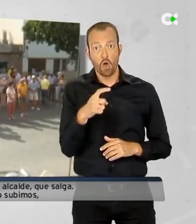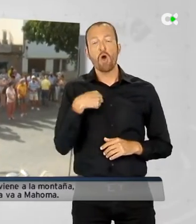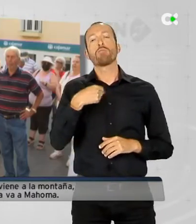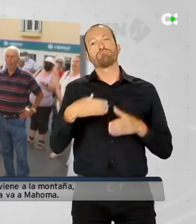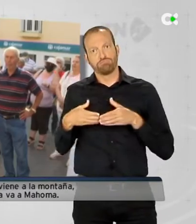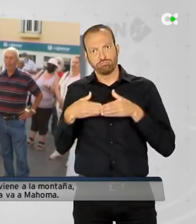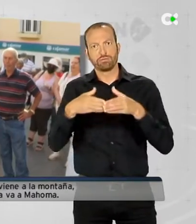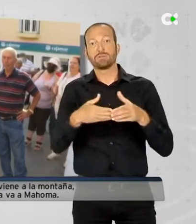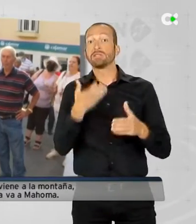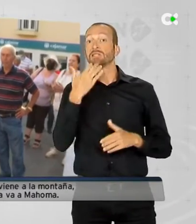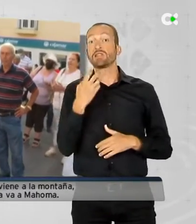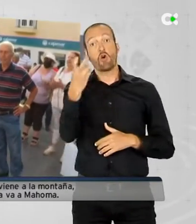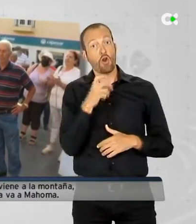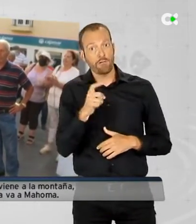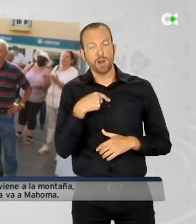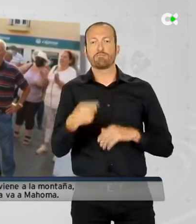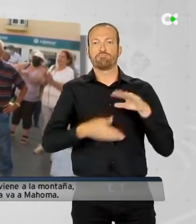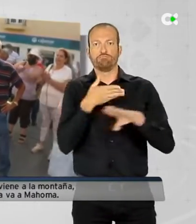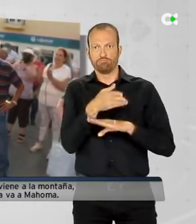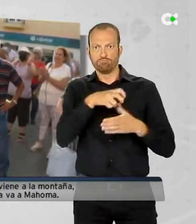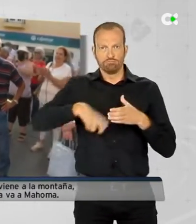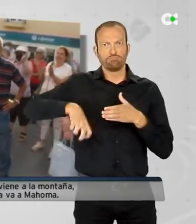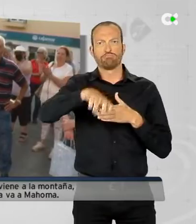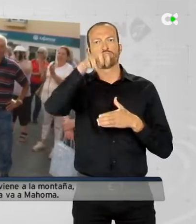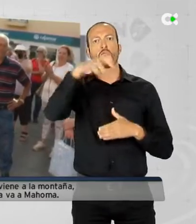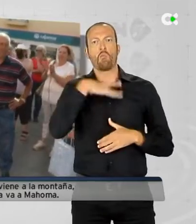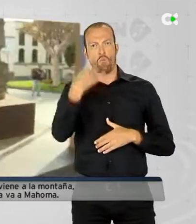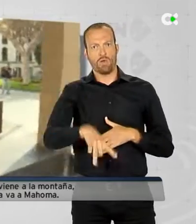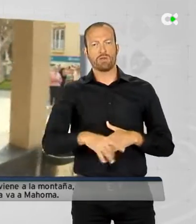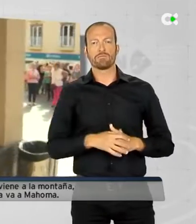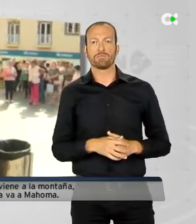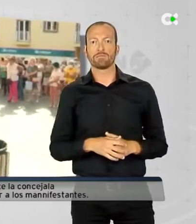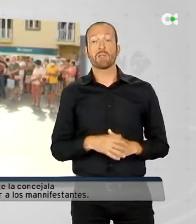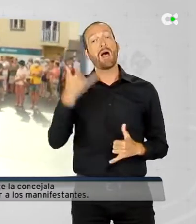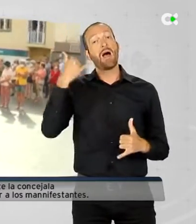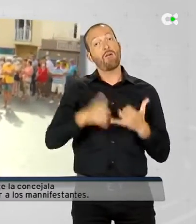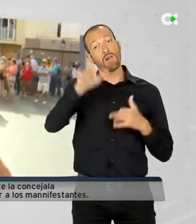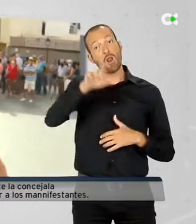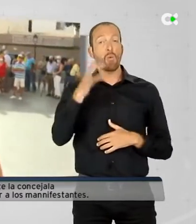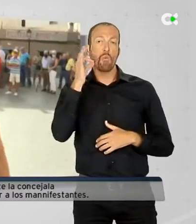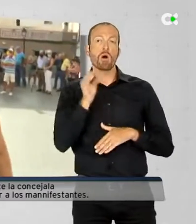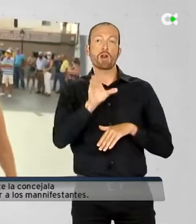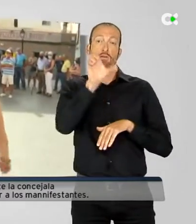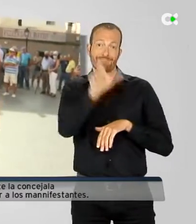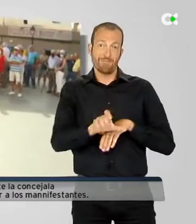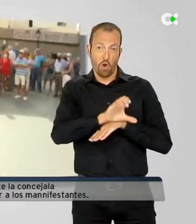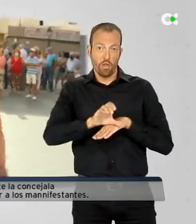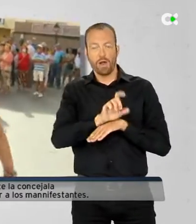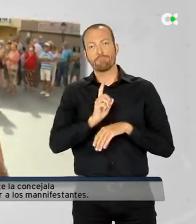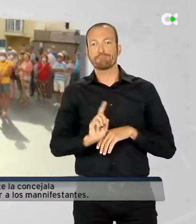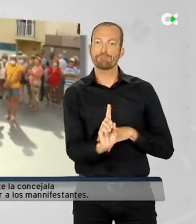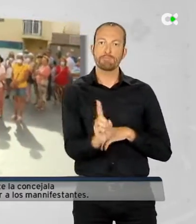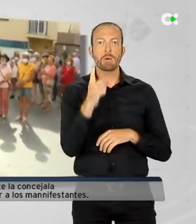Si Mahoma no viene a la montaña, la montaña va a salir. Finalmente, la concejala accede a escuchar